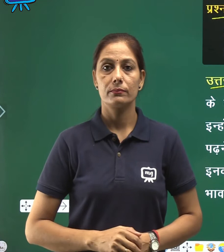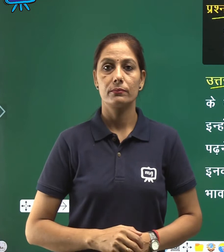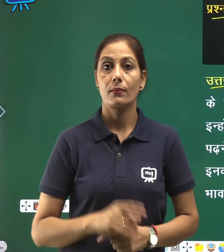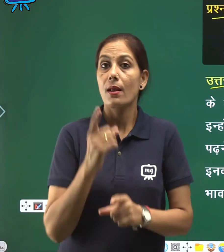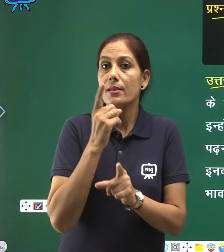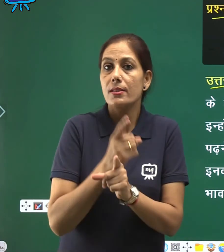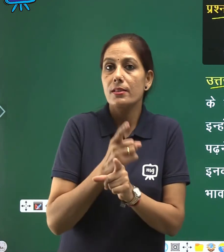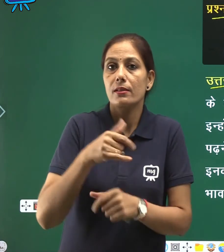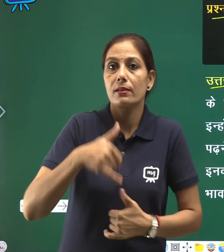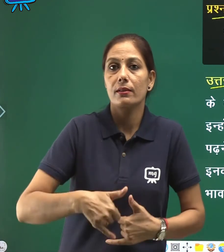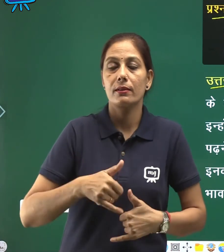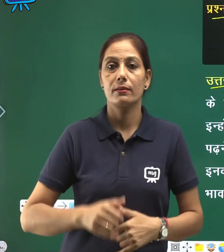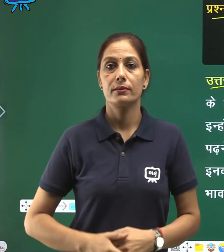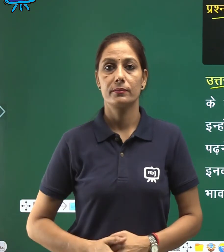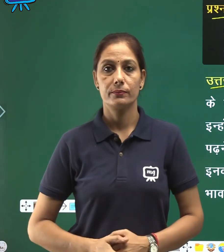शिक्षिका थी।